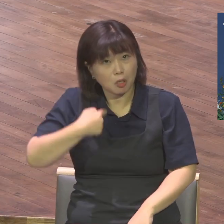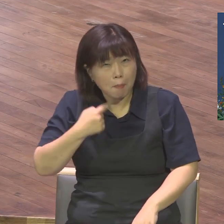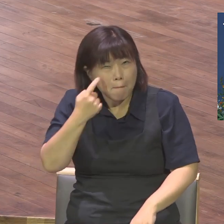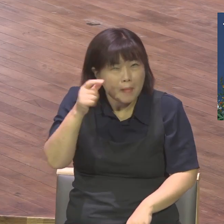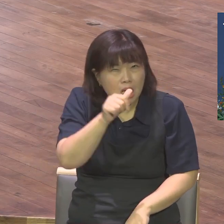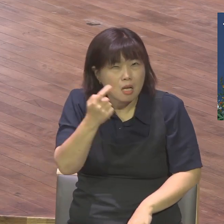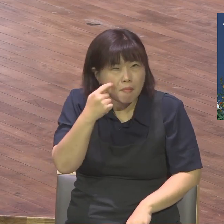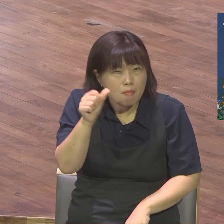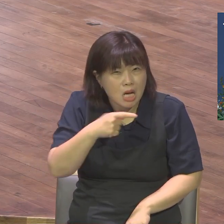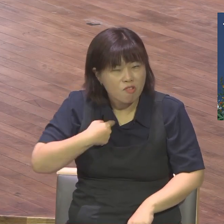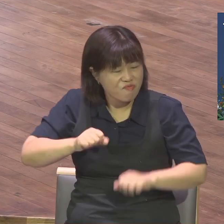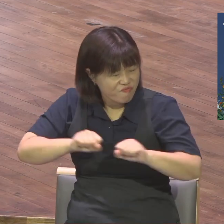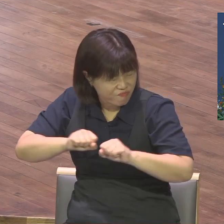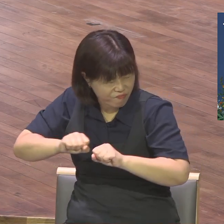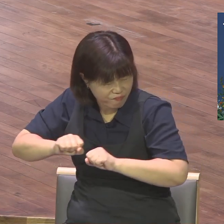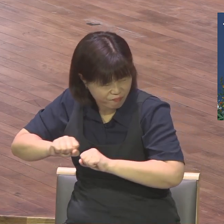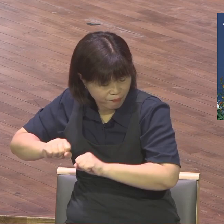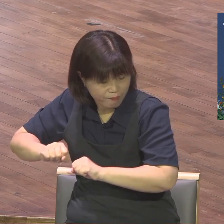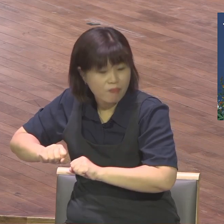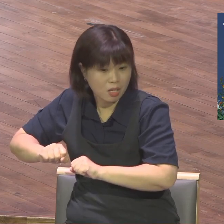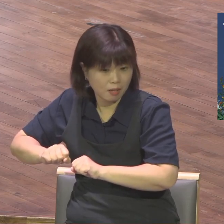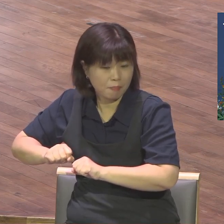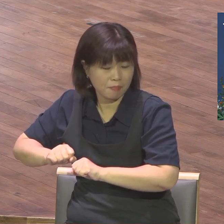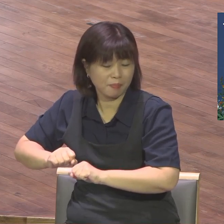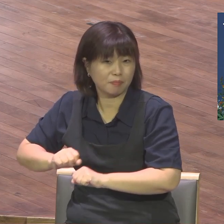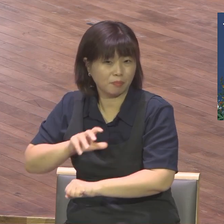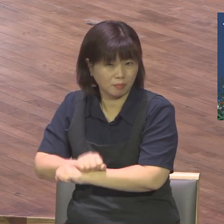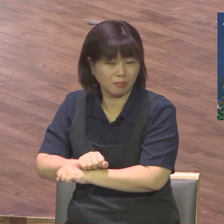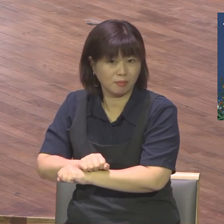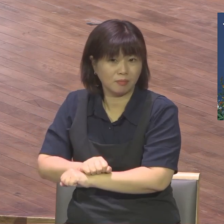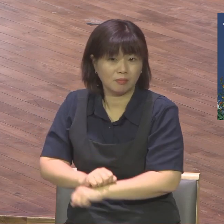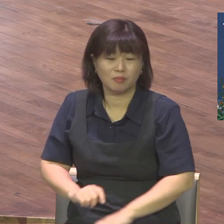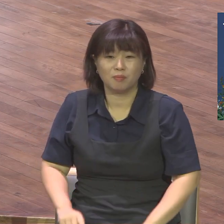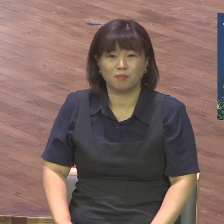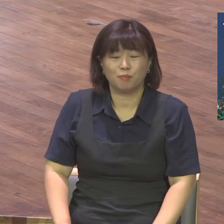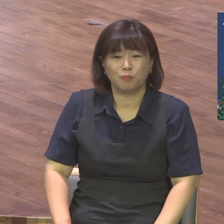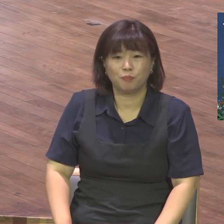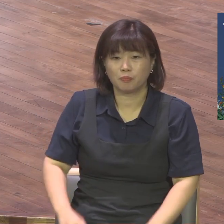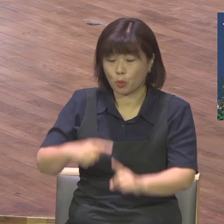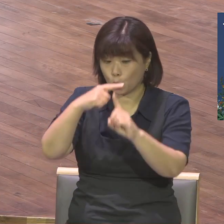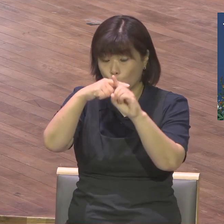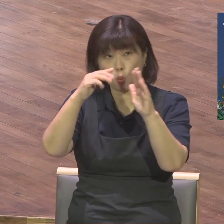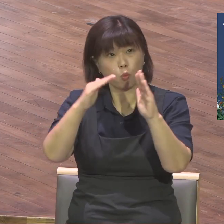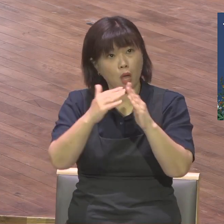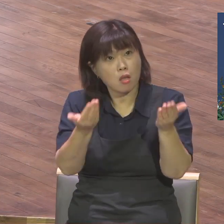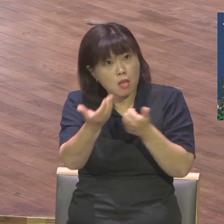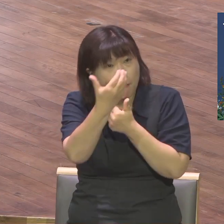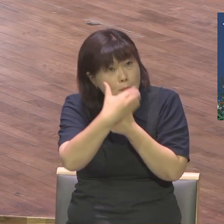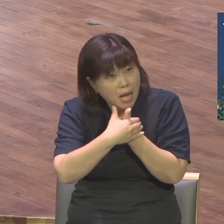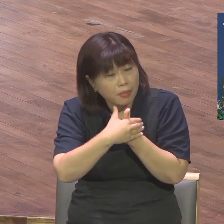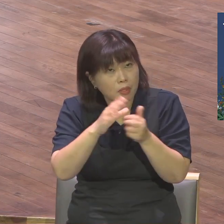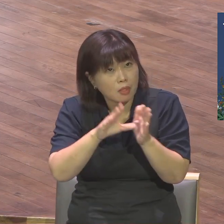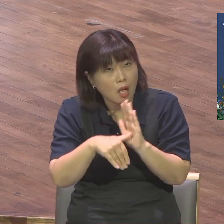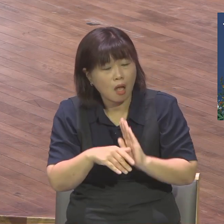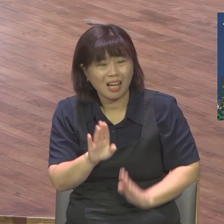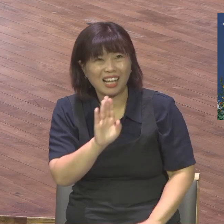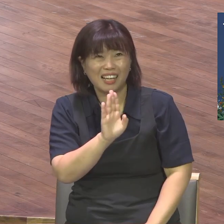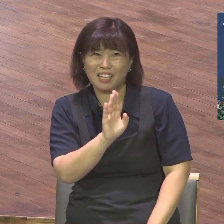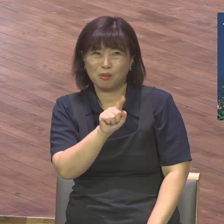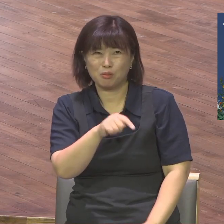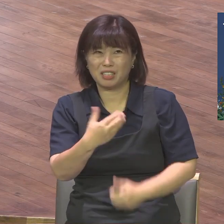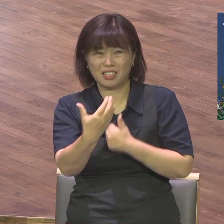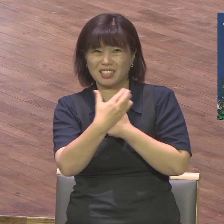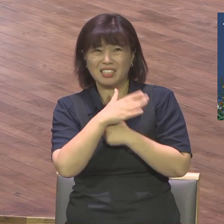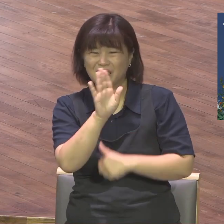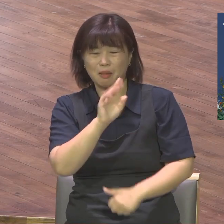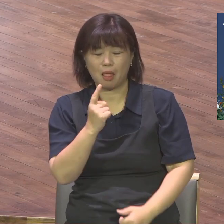근데 교회에서 직분을 주는데 저는 이래저래서 못합니다. 보통 강큰